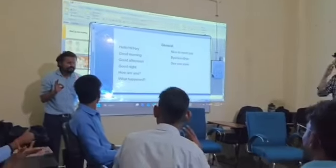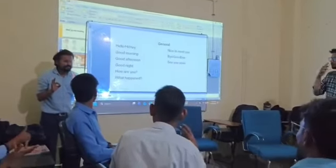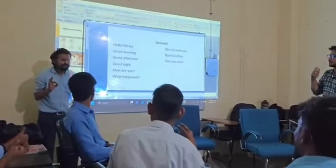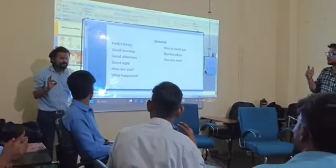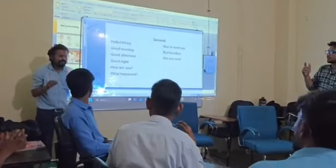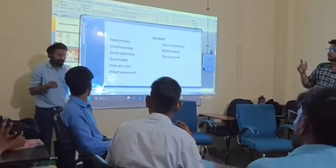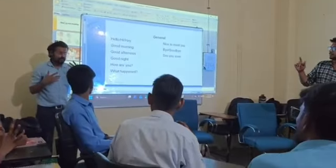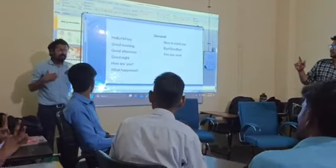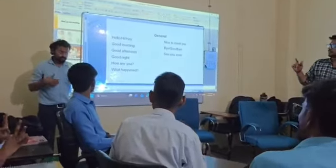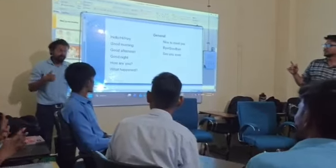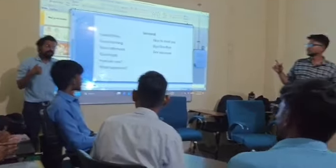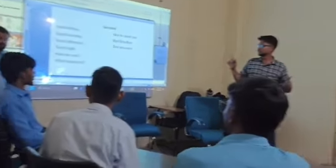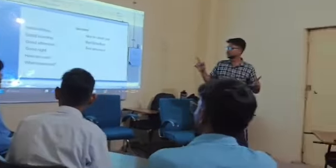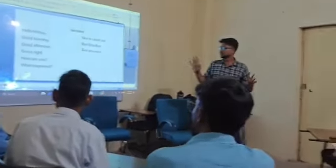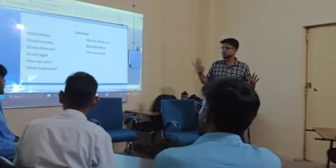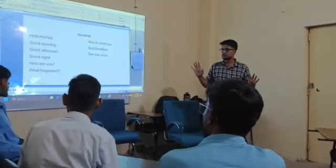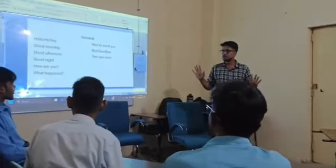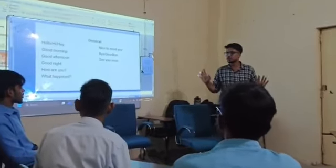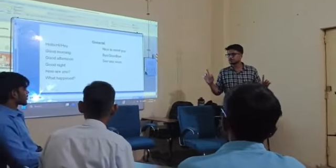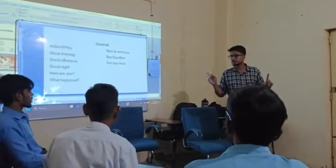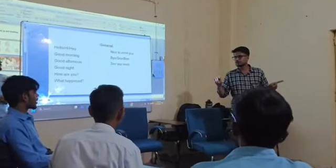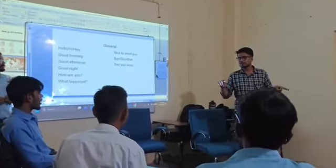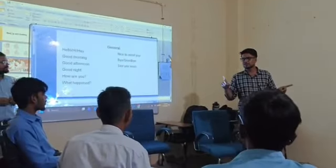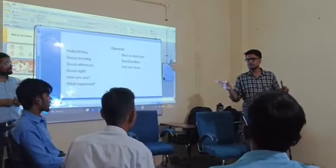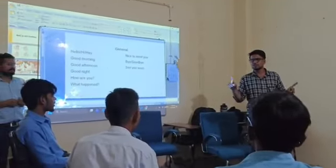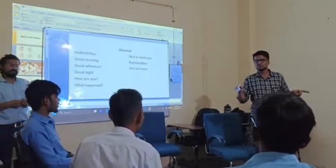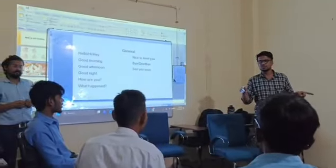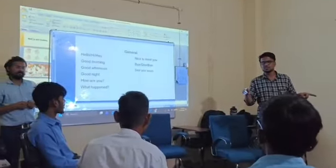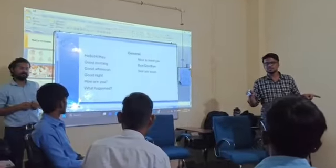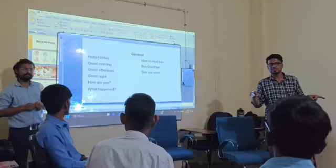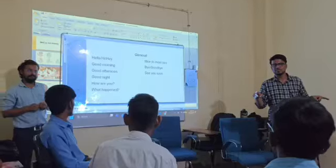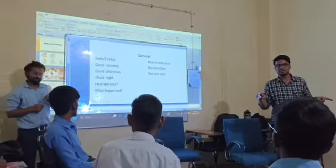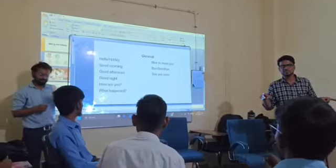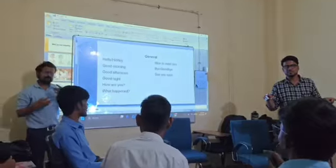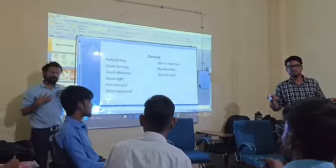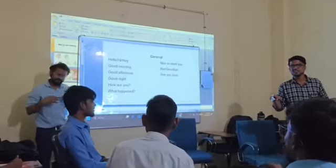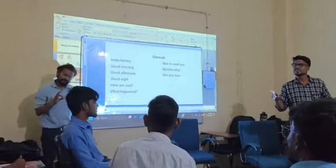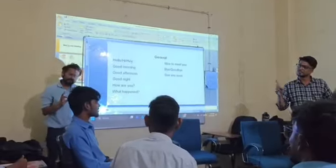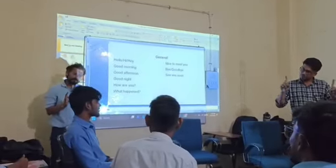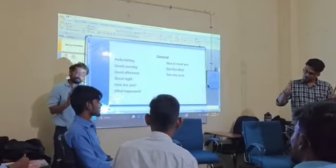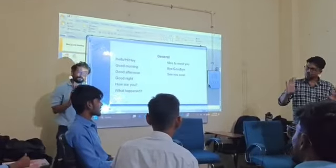ठीक है, ये तो देखिए ये क्या है, क्या क्वेश्चन कर रहे हैं सर? वही।